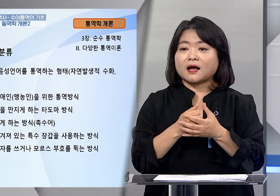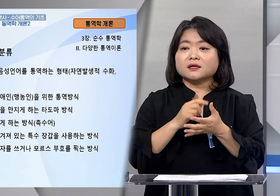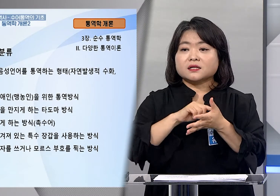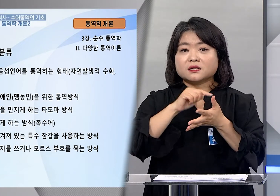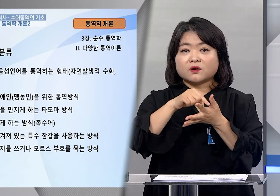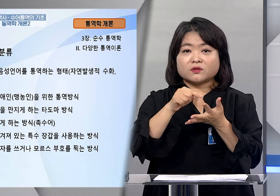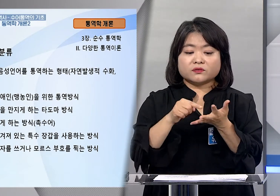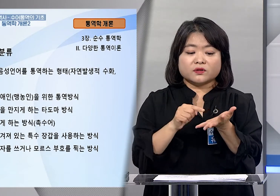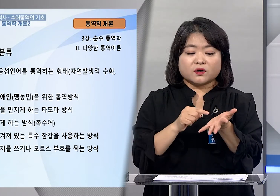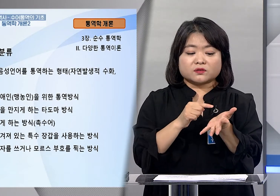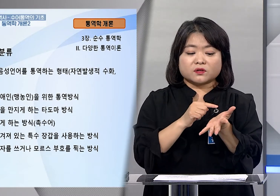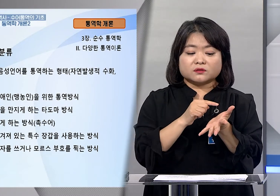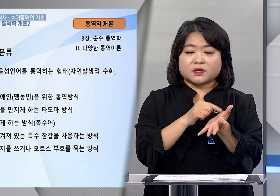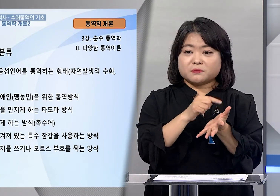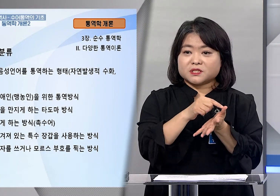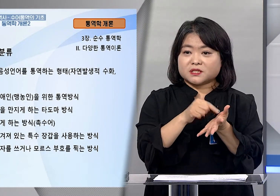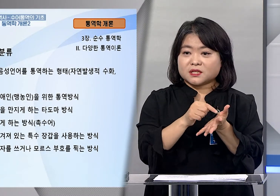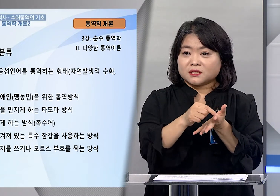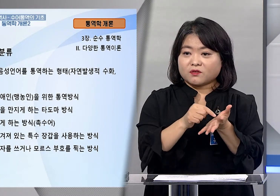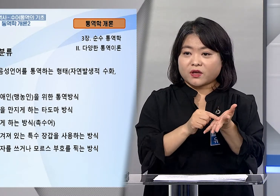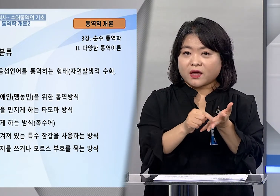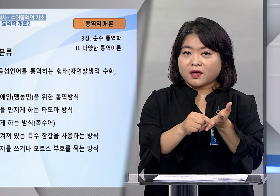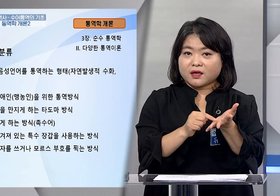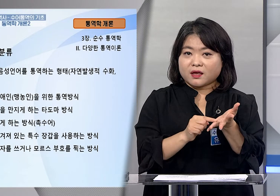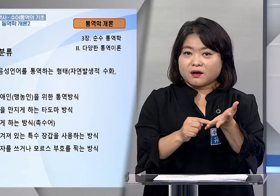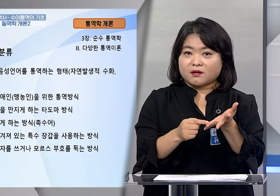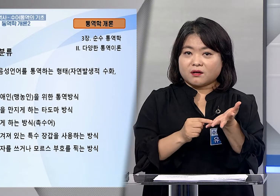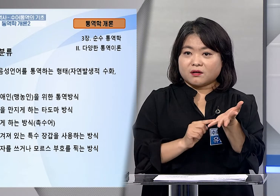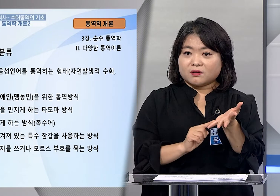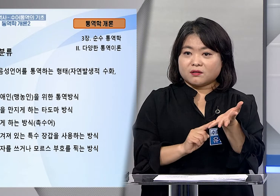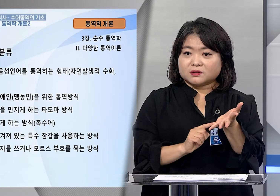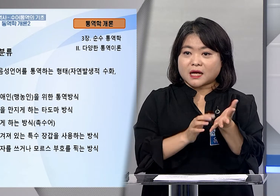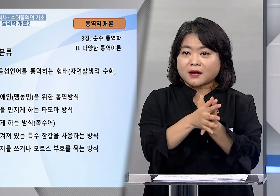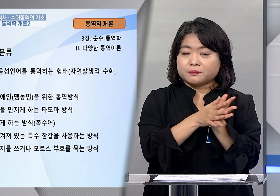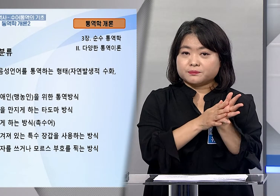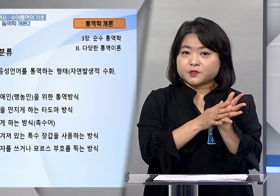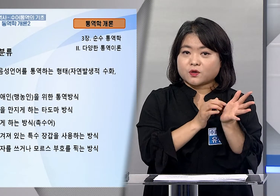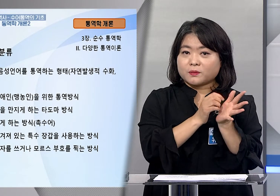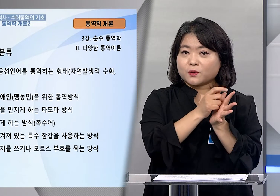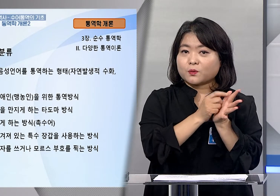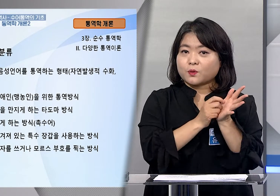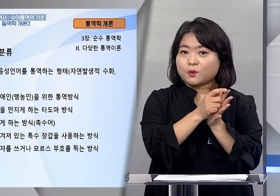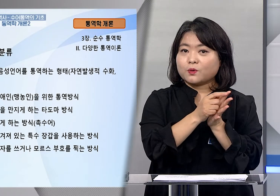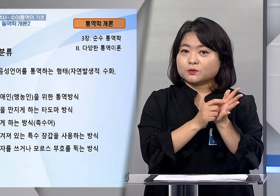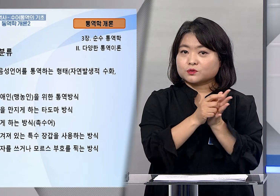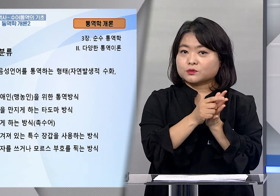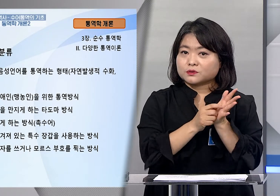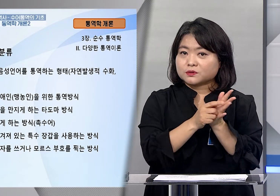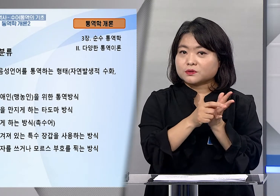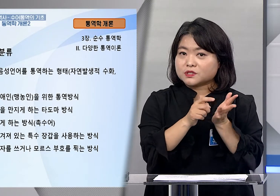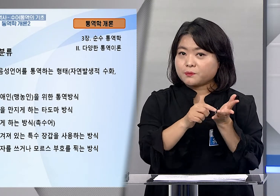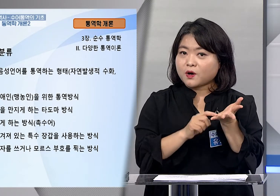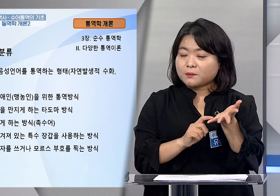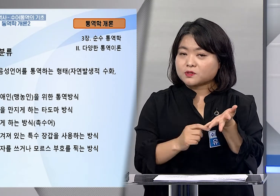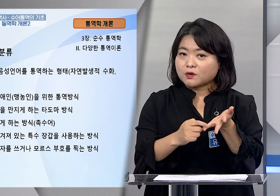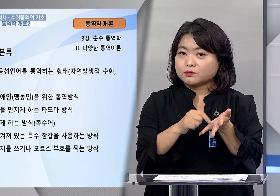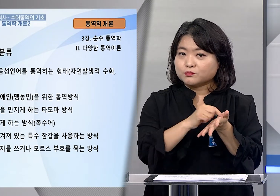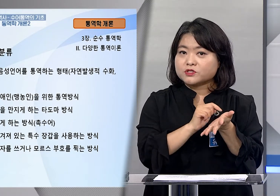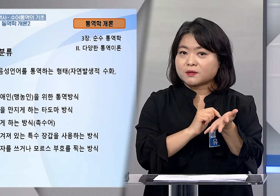이런 어떤 ABCD 이렇게 장갑처럼 해놓고 짚어가면서 문자를